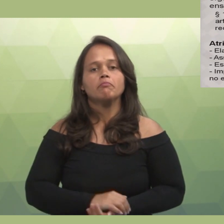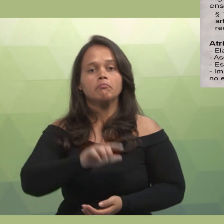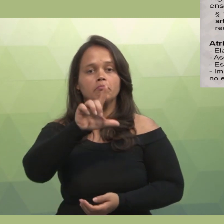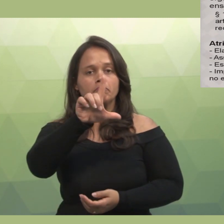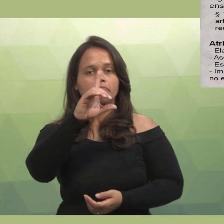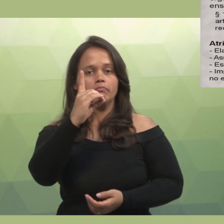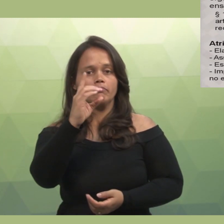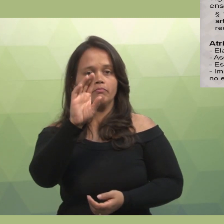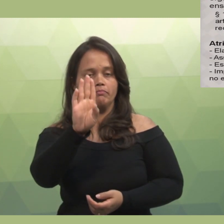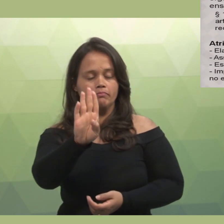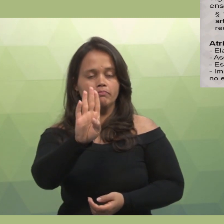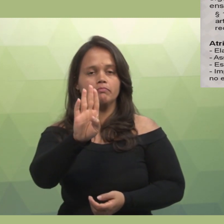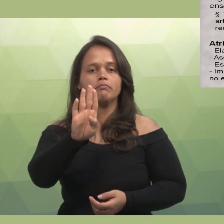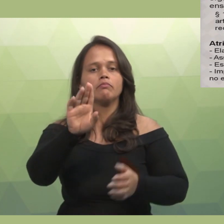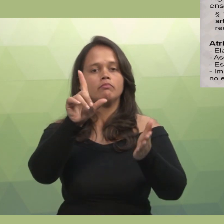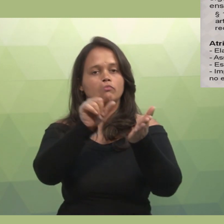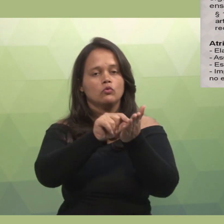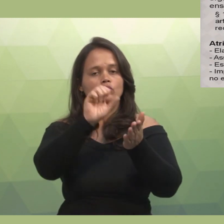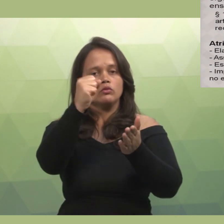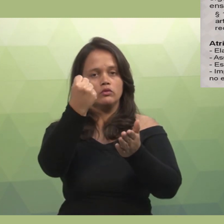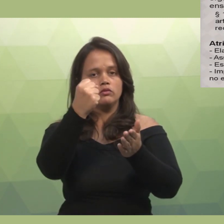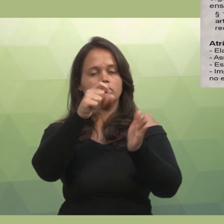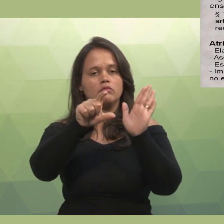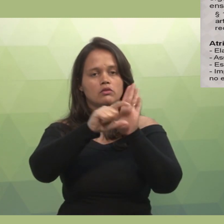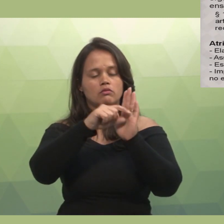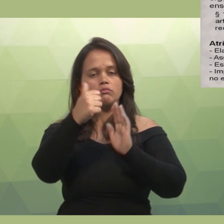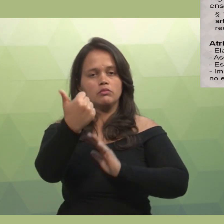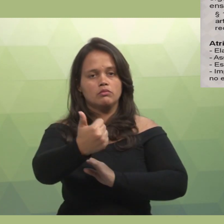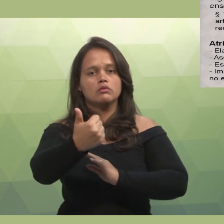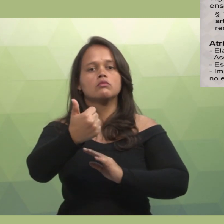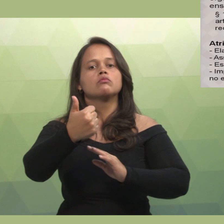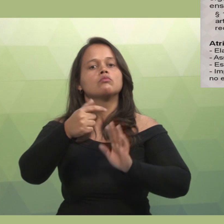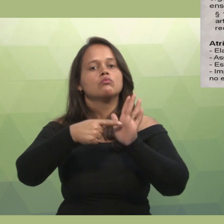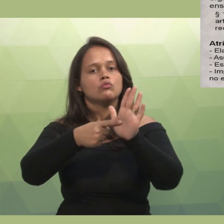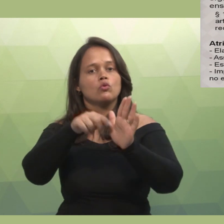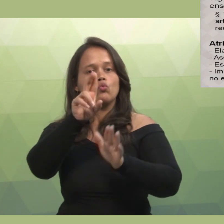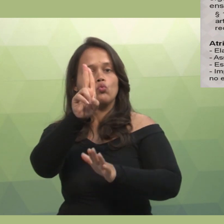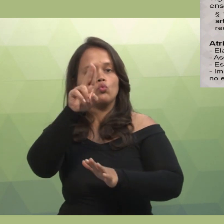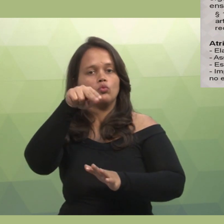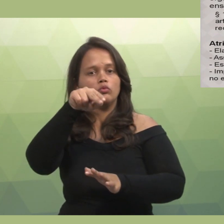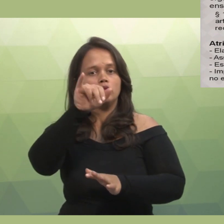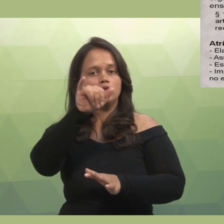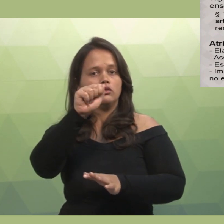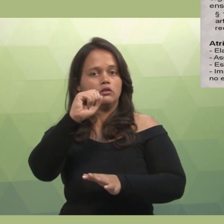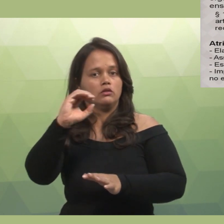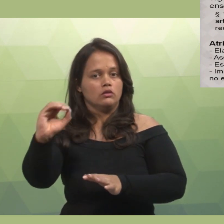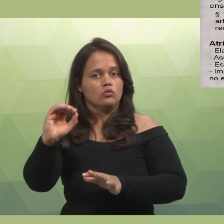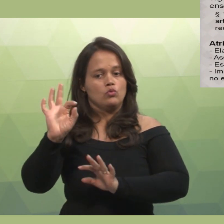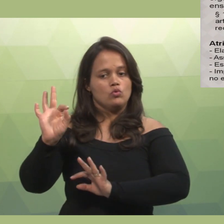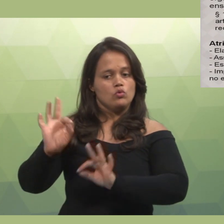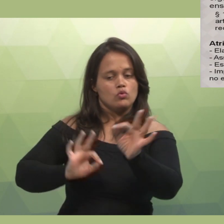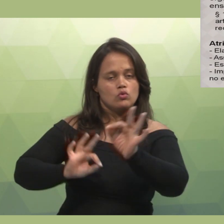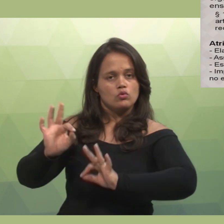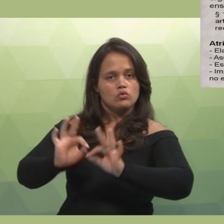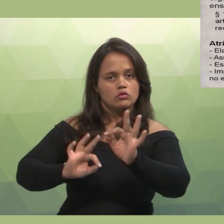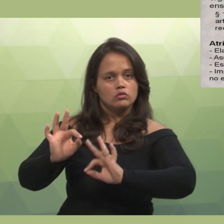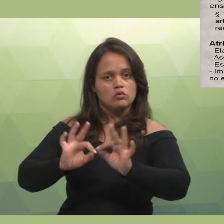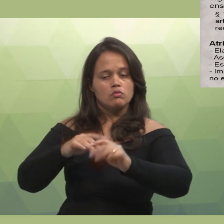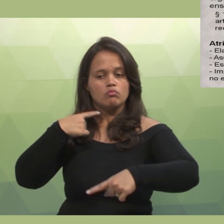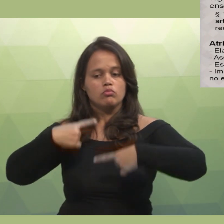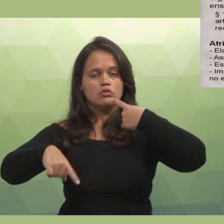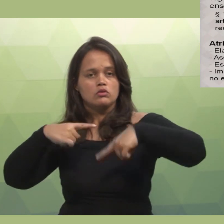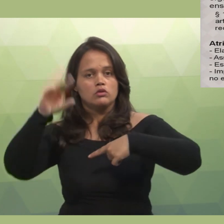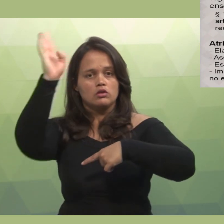parágrafo 1º, prescreve que cabe à União a coordenação da política nacional de educação, articulando os sistemas